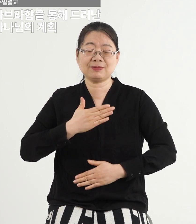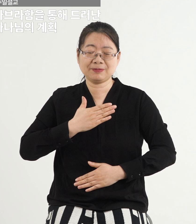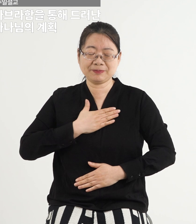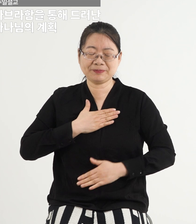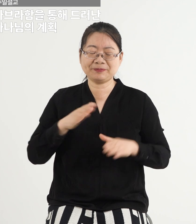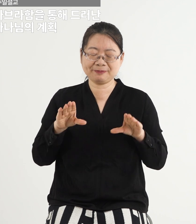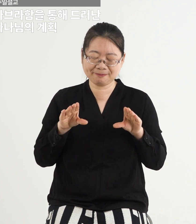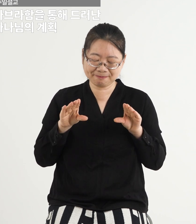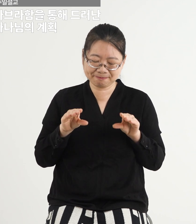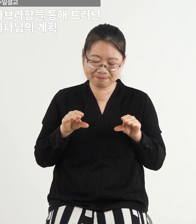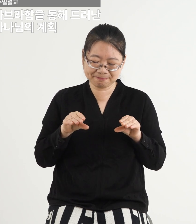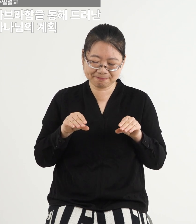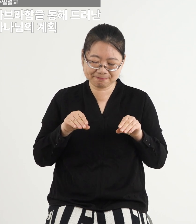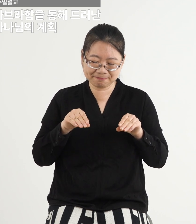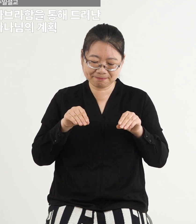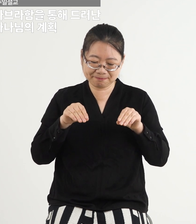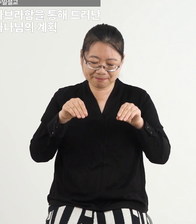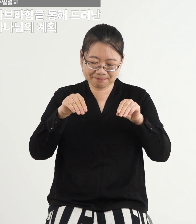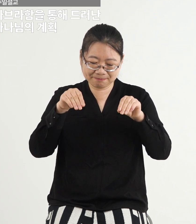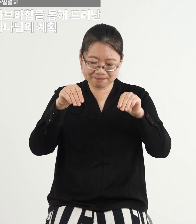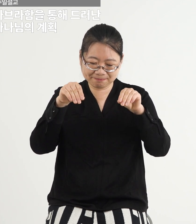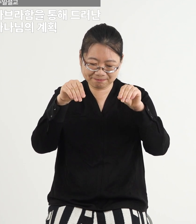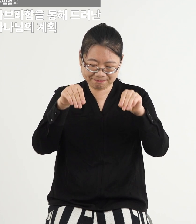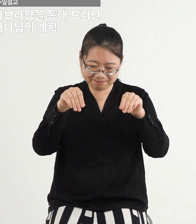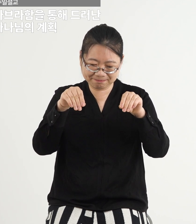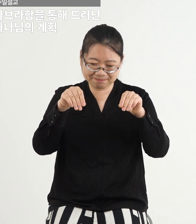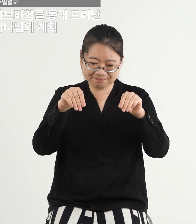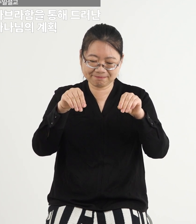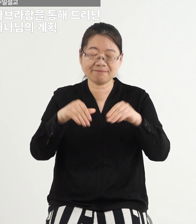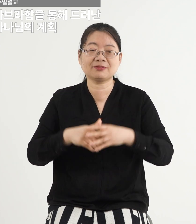내가 멈춰서리다.